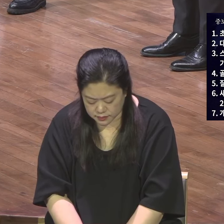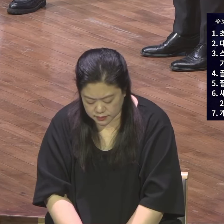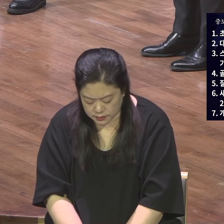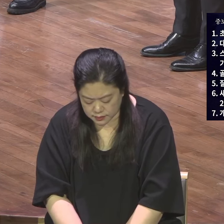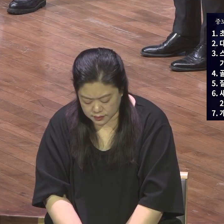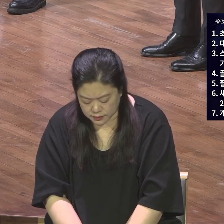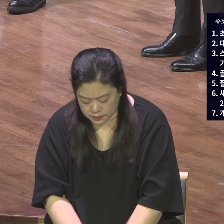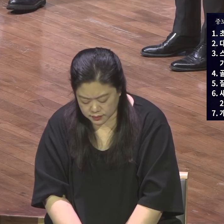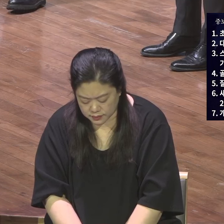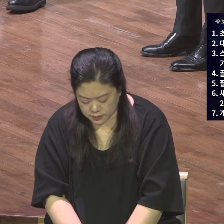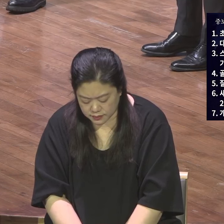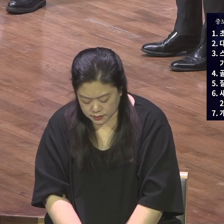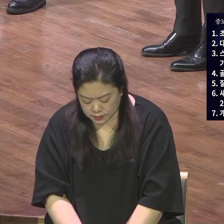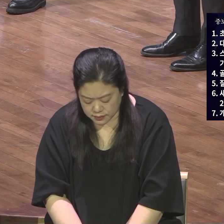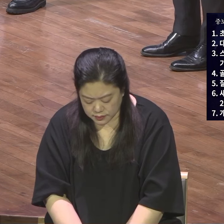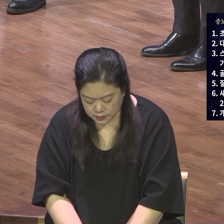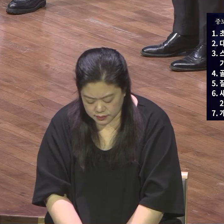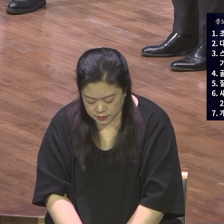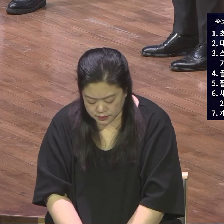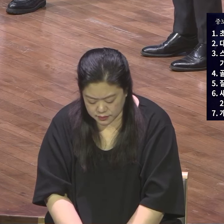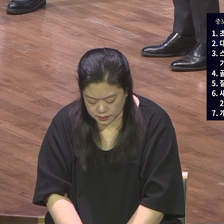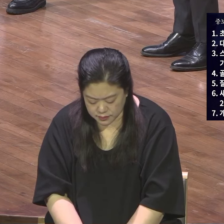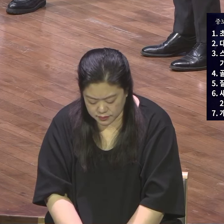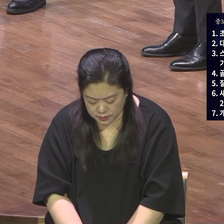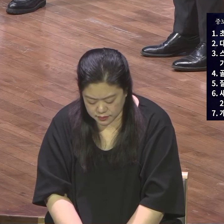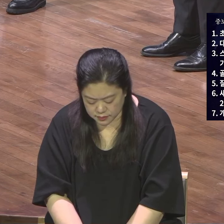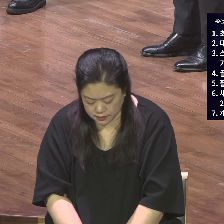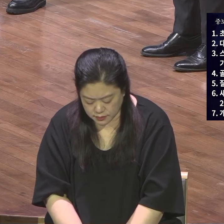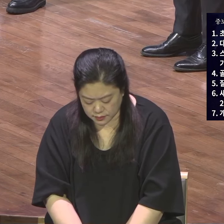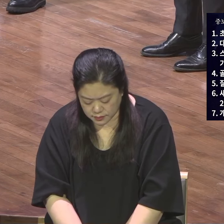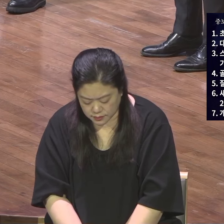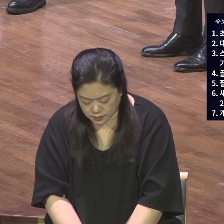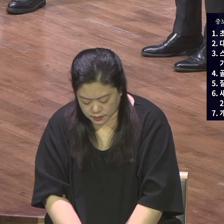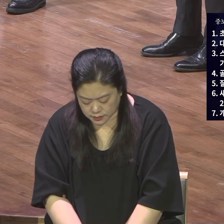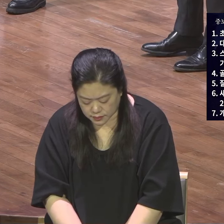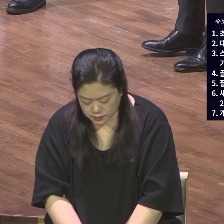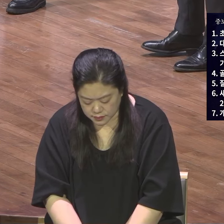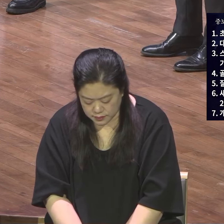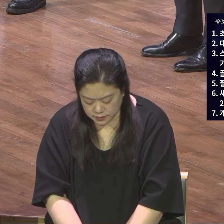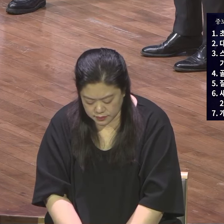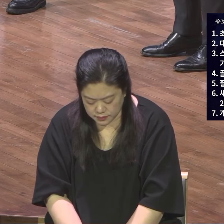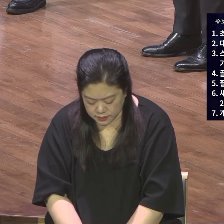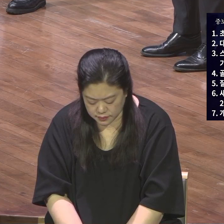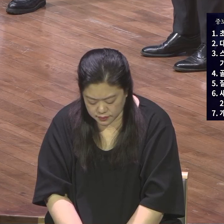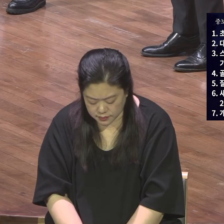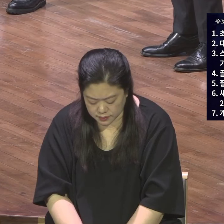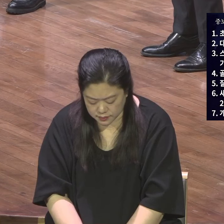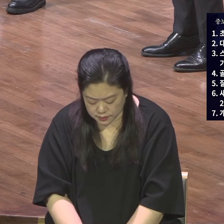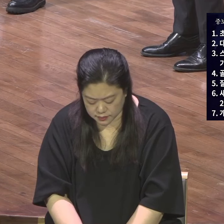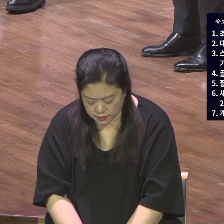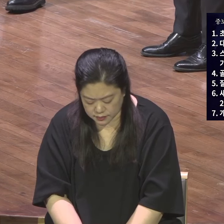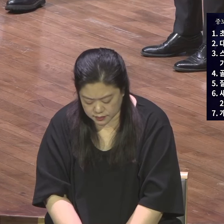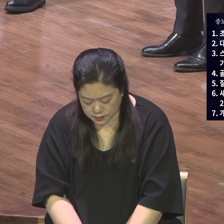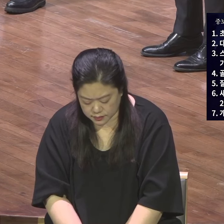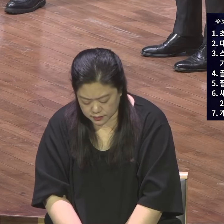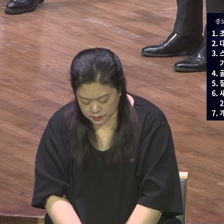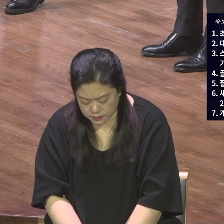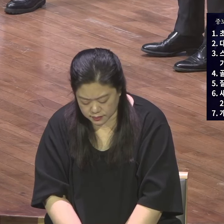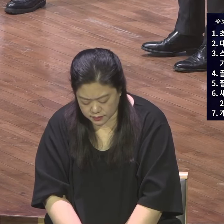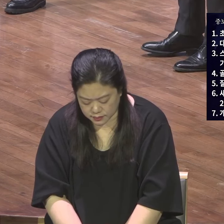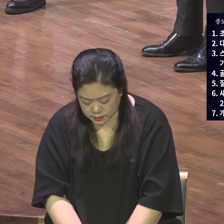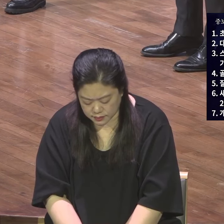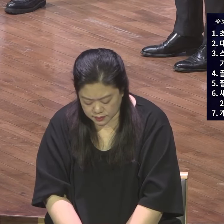국가 성도회가 조직되어서 하나님 당신 나라 온종족적 성도만 속에 쓰임받아여 주시옵소서. 우리